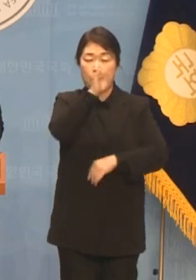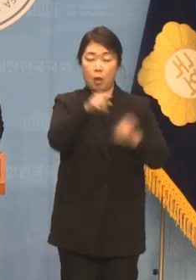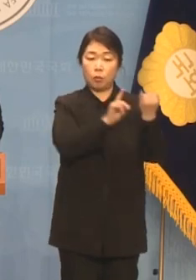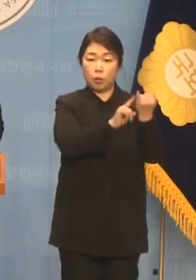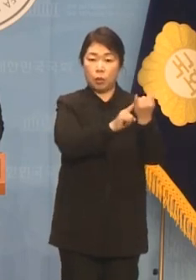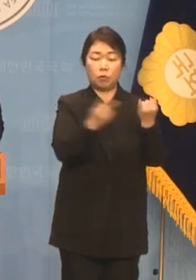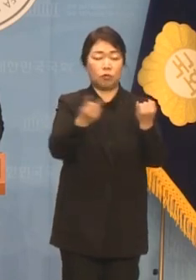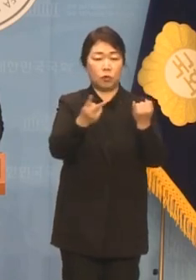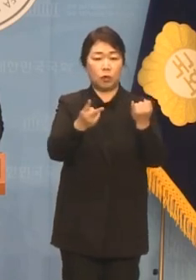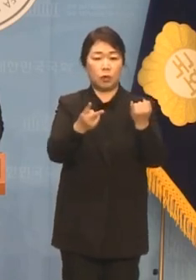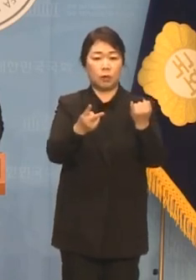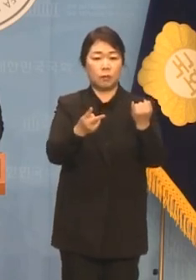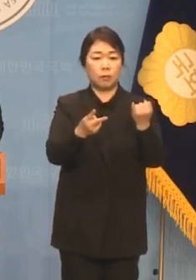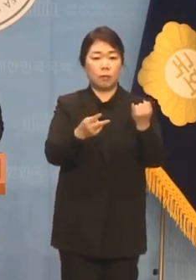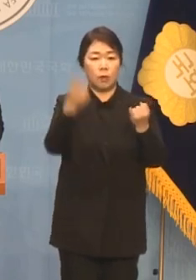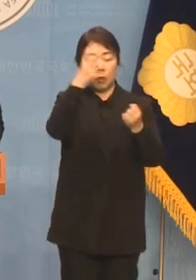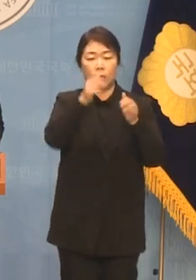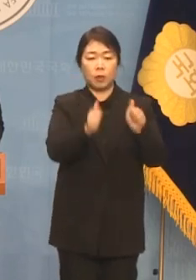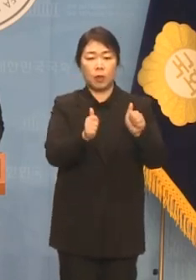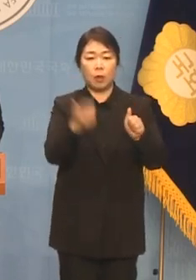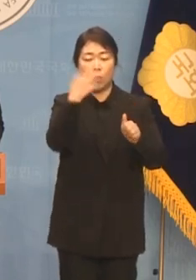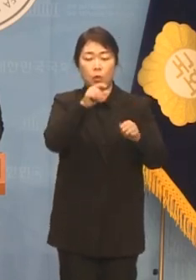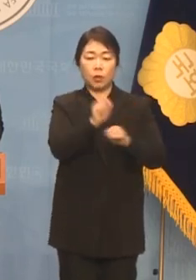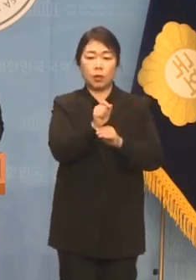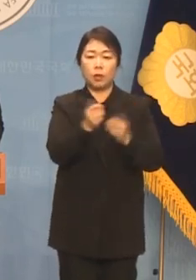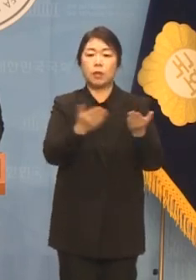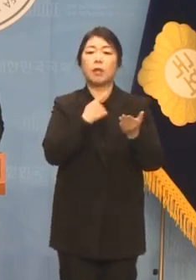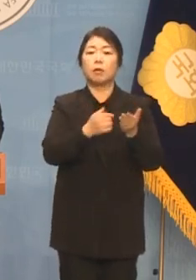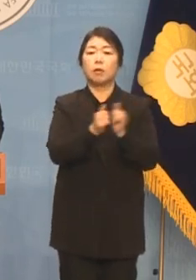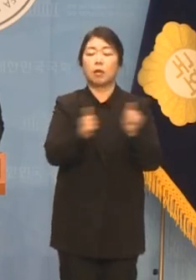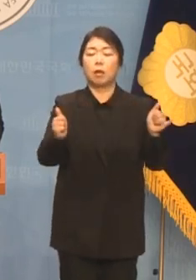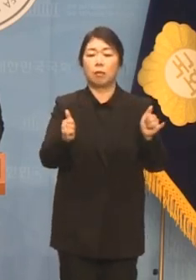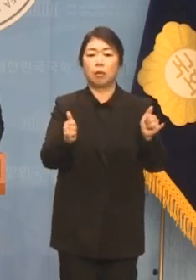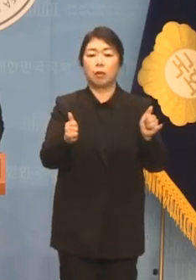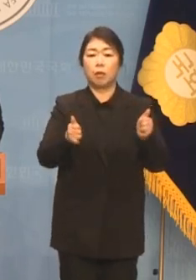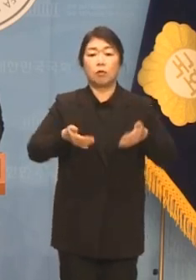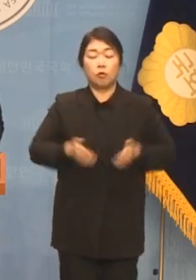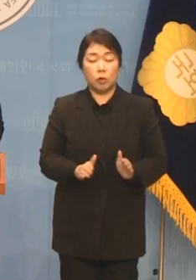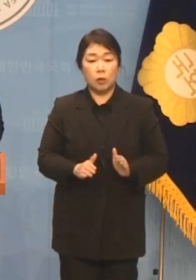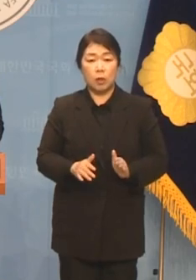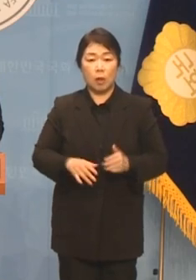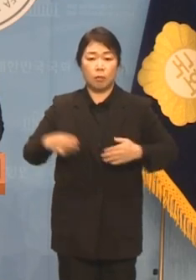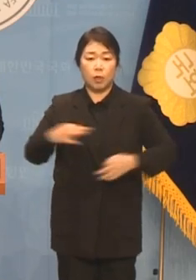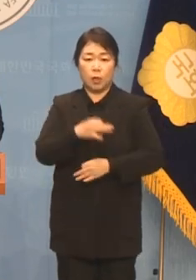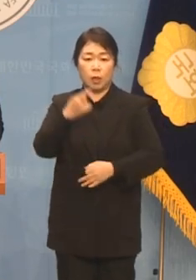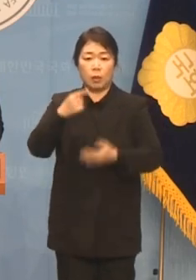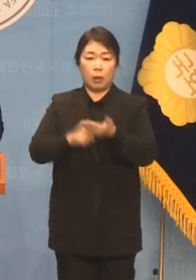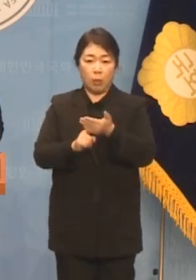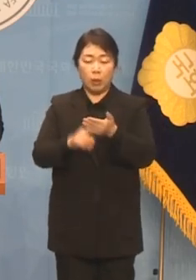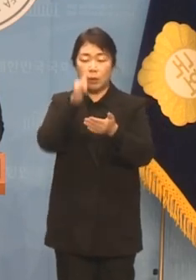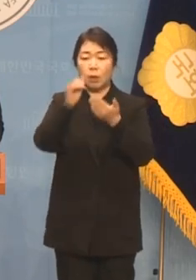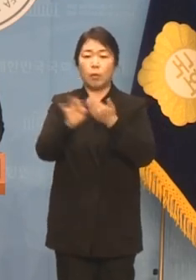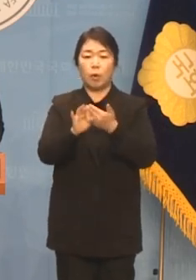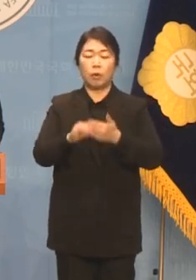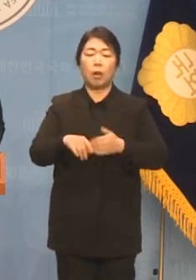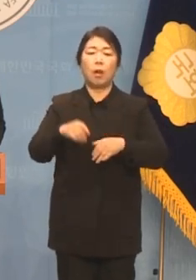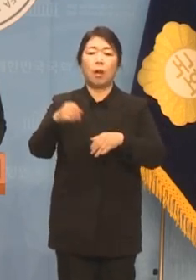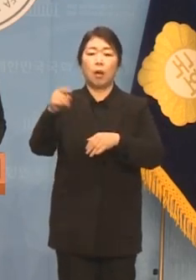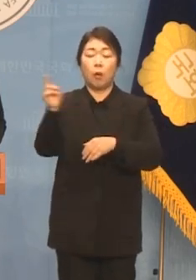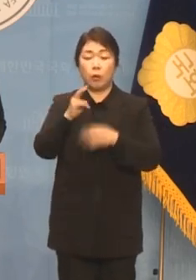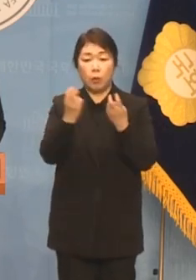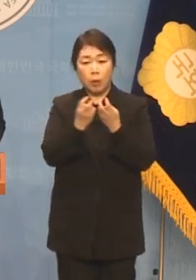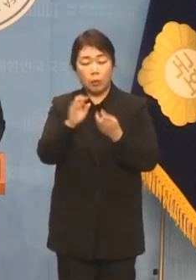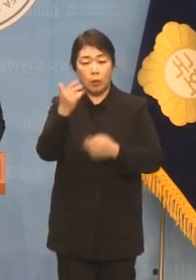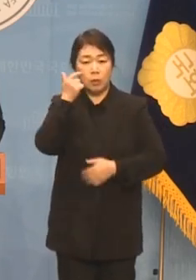정비 22억원에 대해서를 했다면 밝혀야 할 것입니다